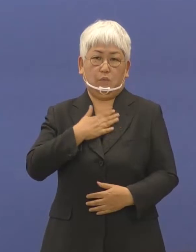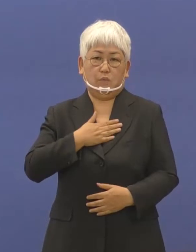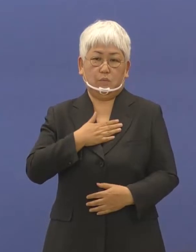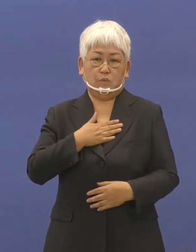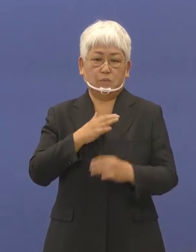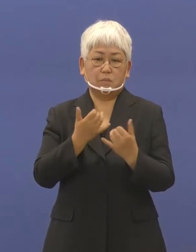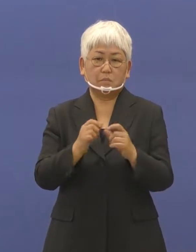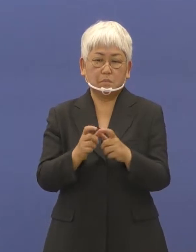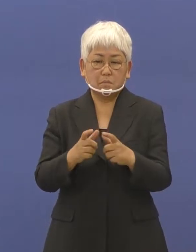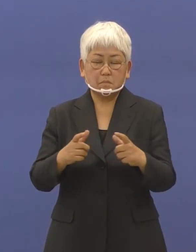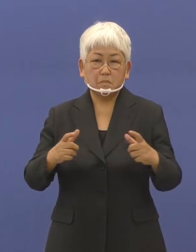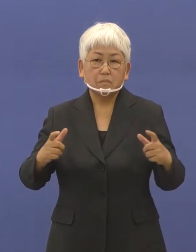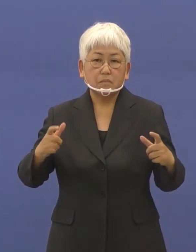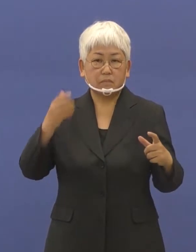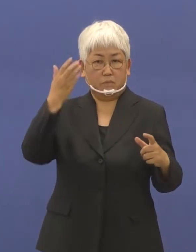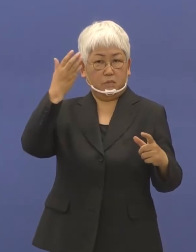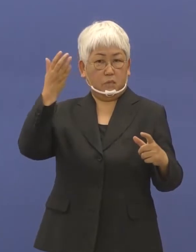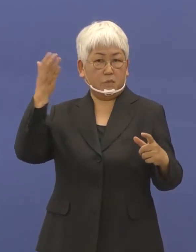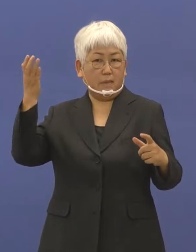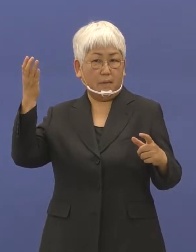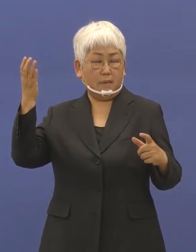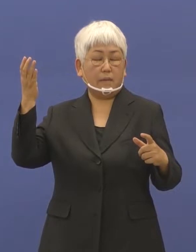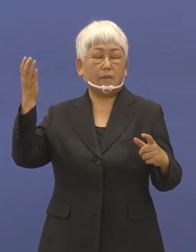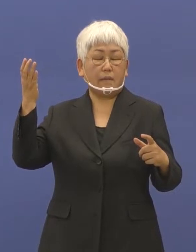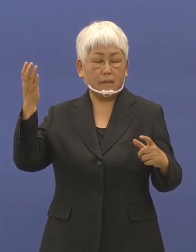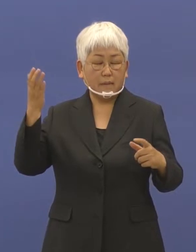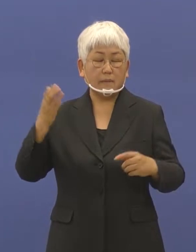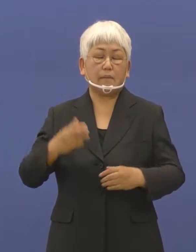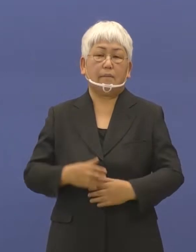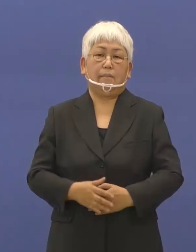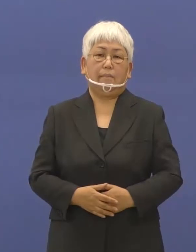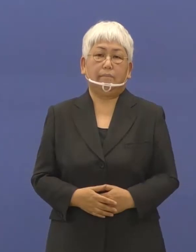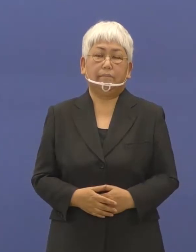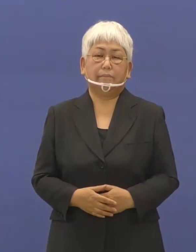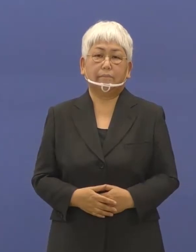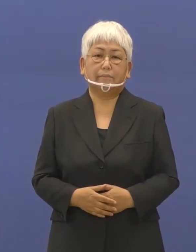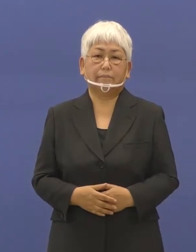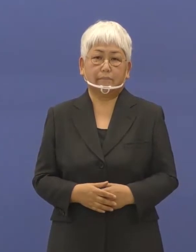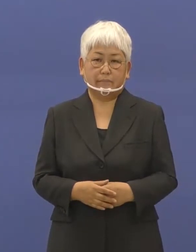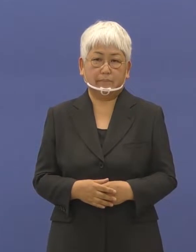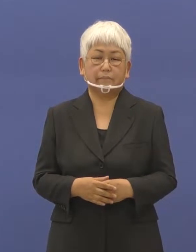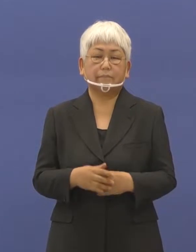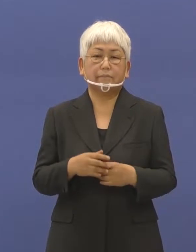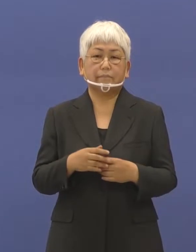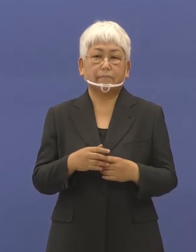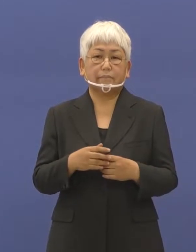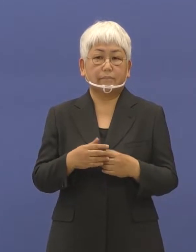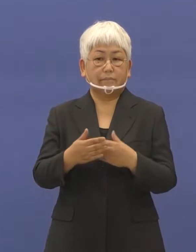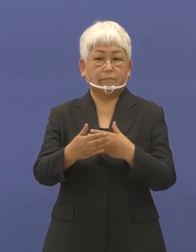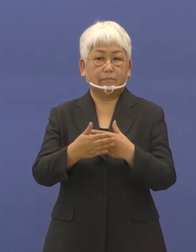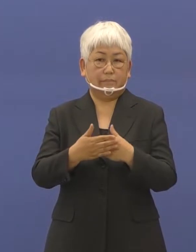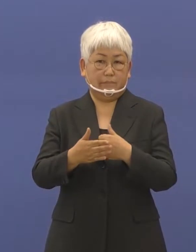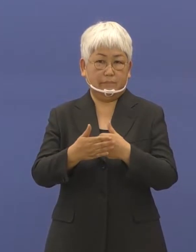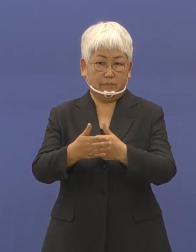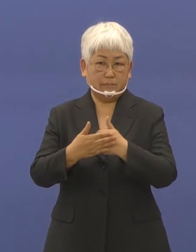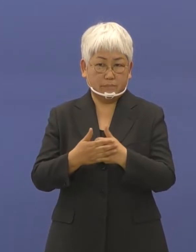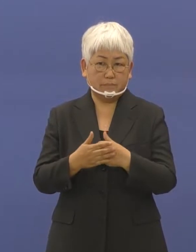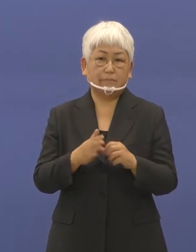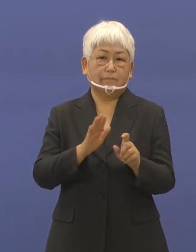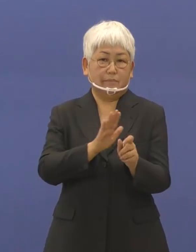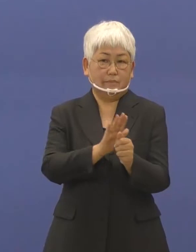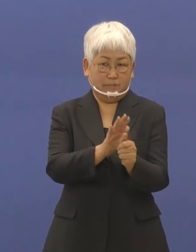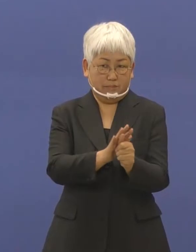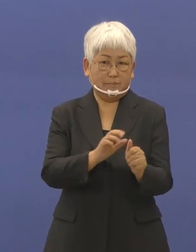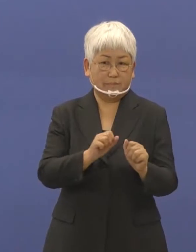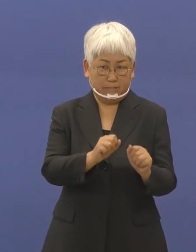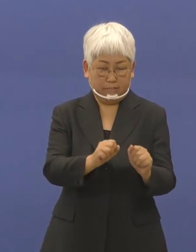が増えていくと見込まれますが、適切な療養支援を行い、そ